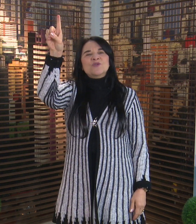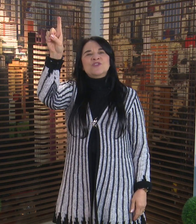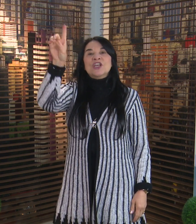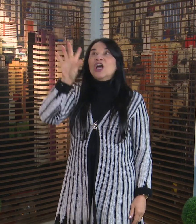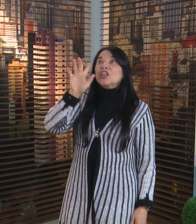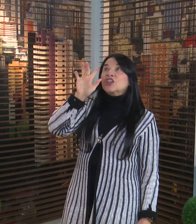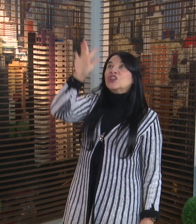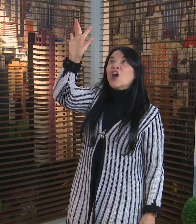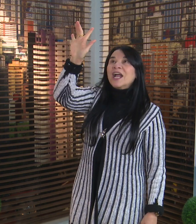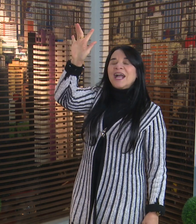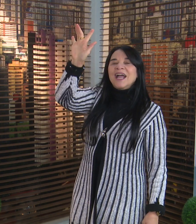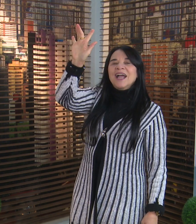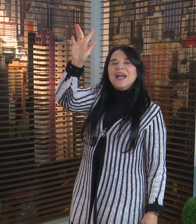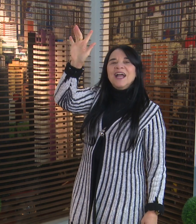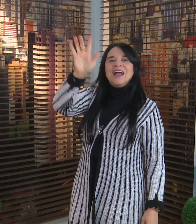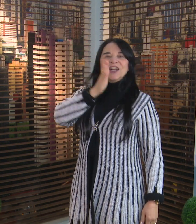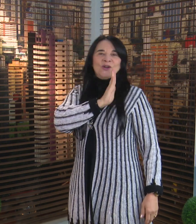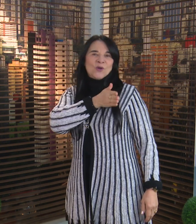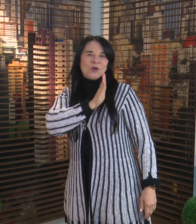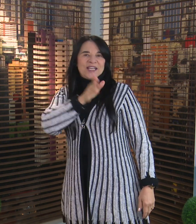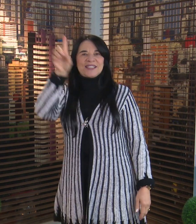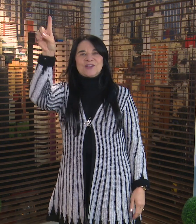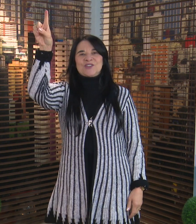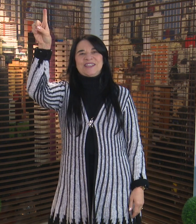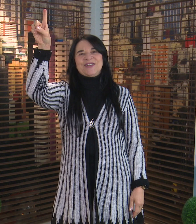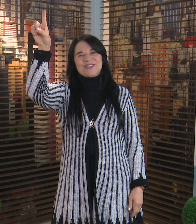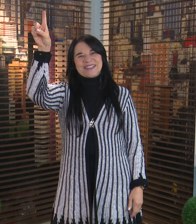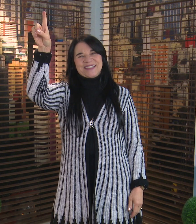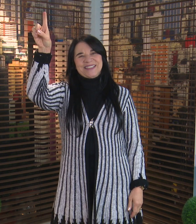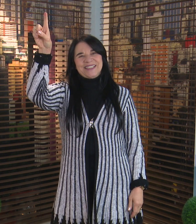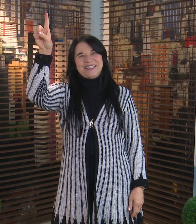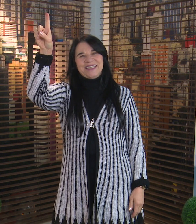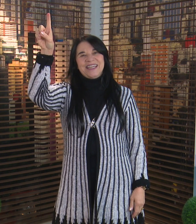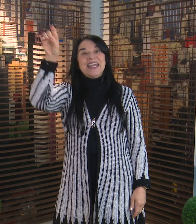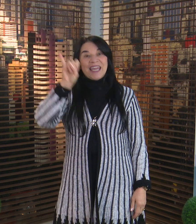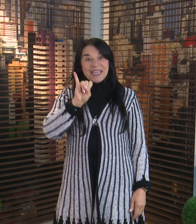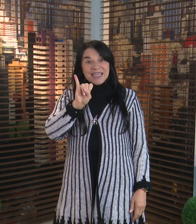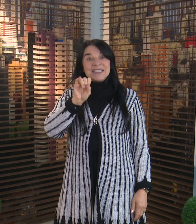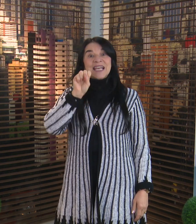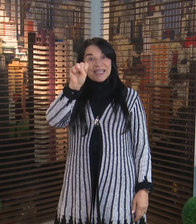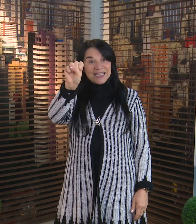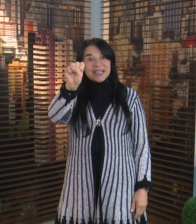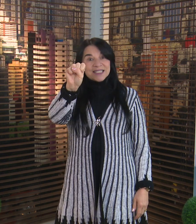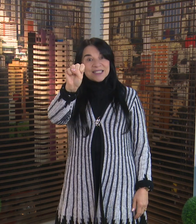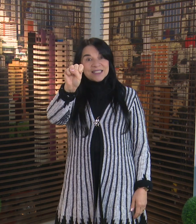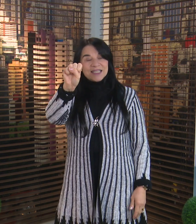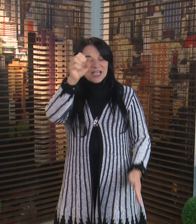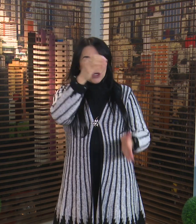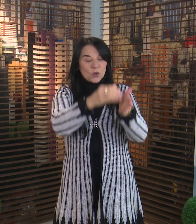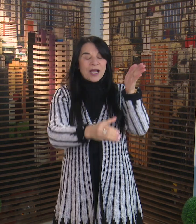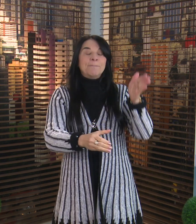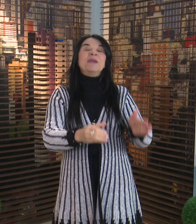Deus toca no coração de Deus. E em Isaías, no